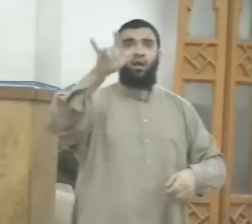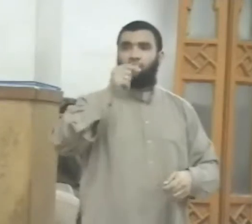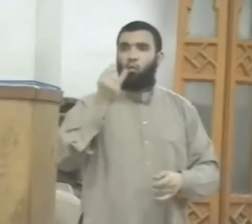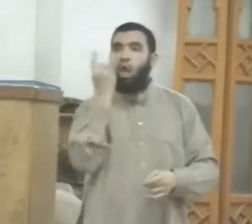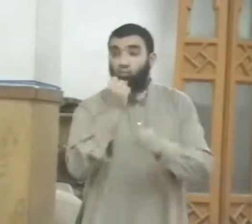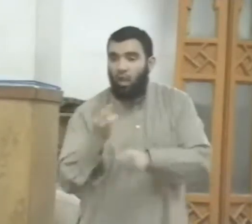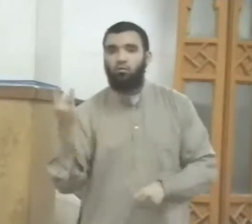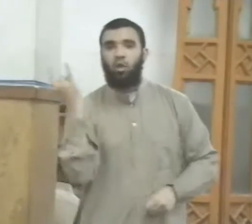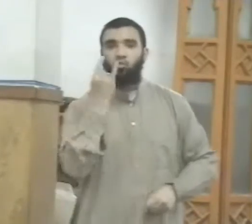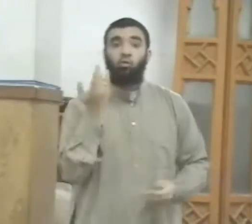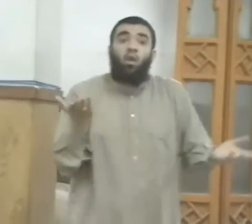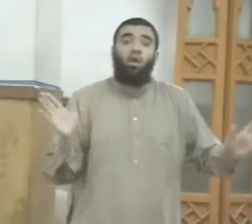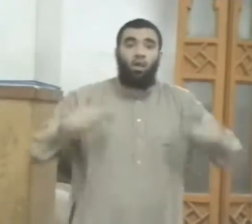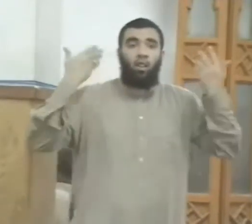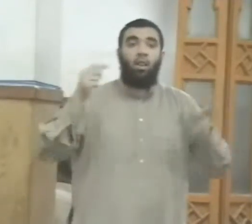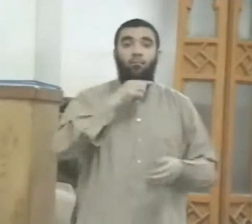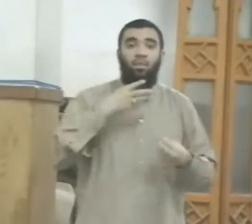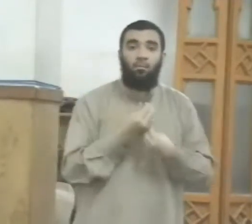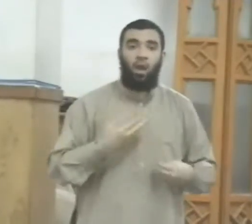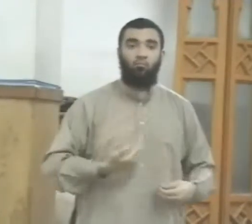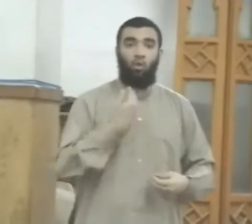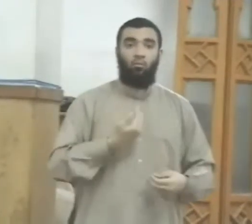العملات والنسوان ويعيش الحياه اللي اختارها من البدايه.